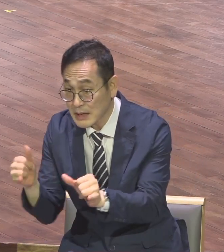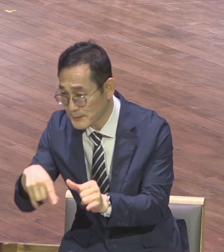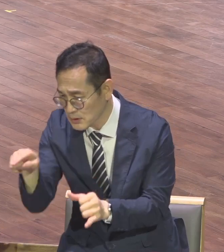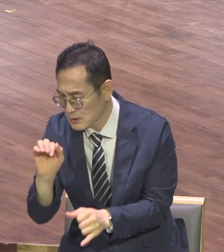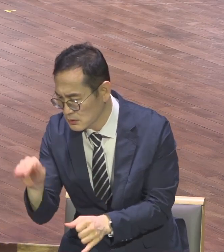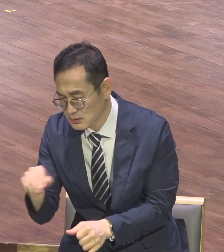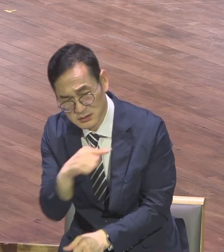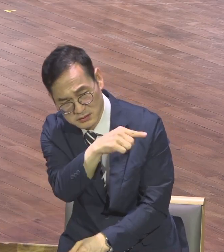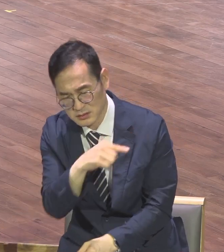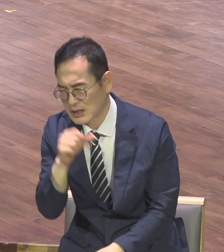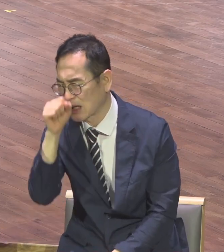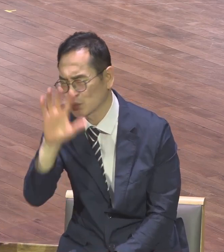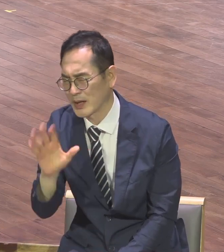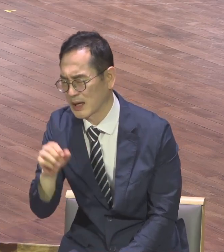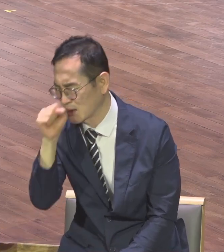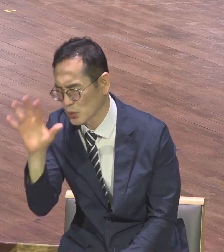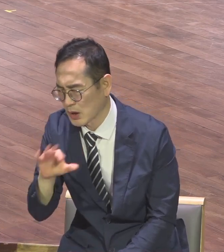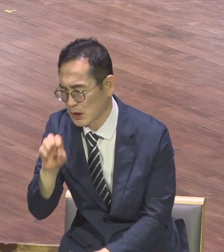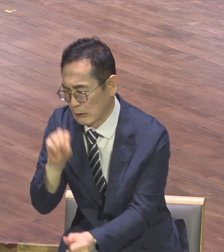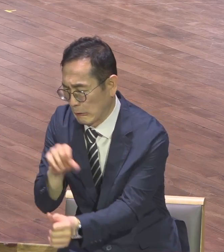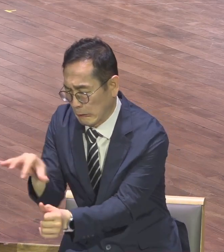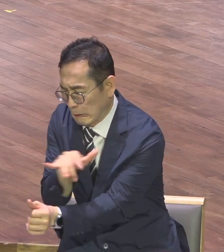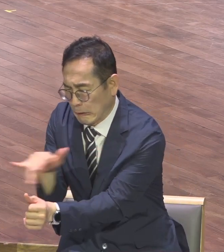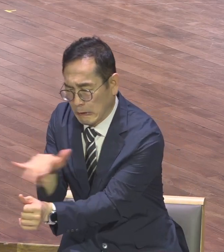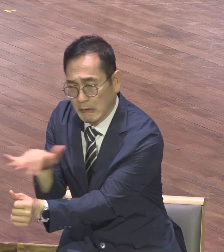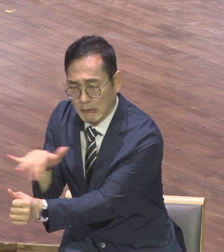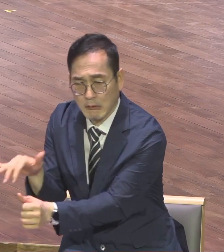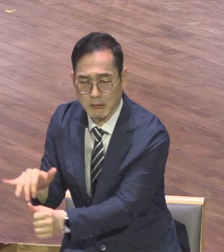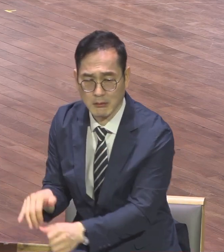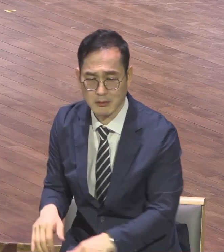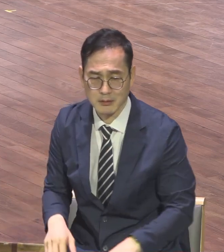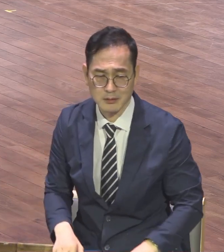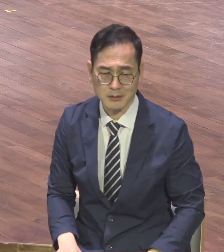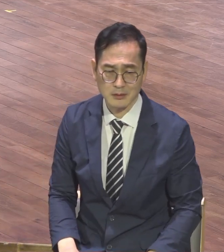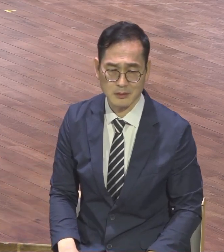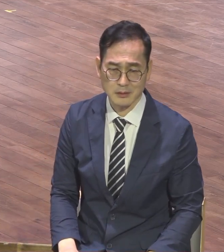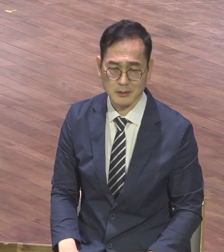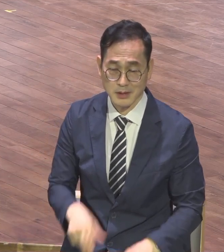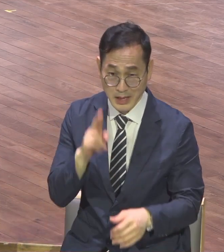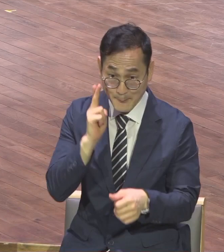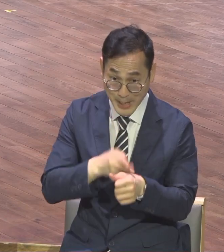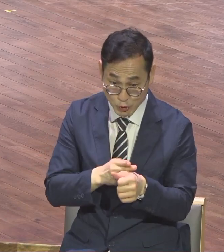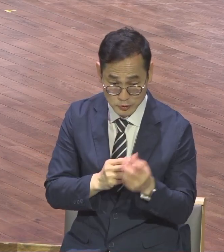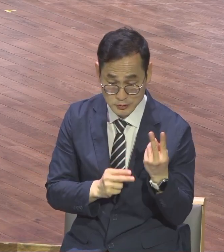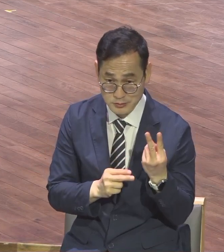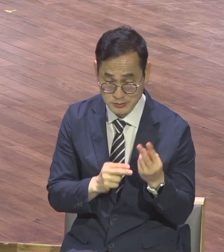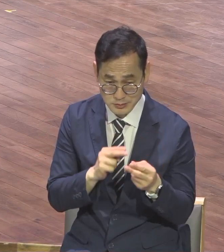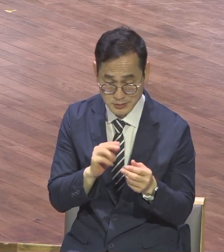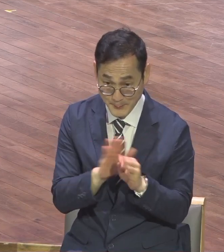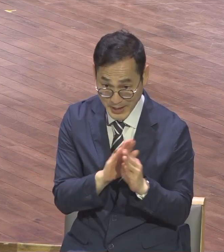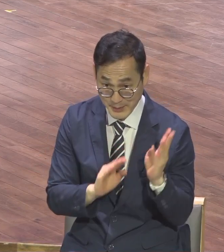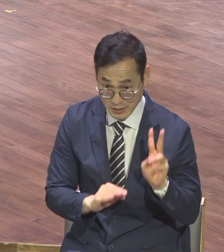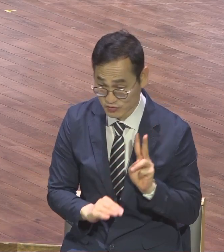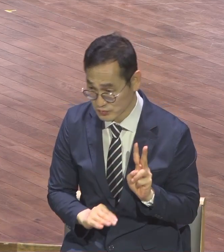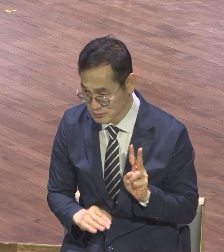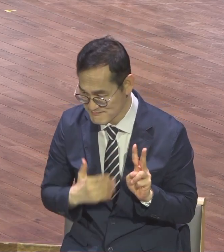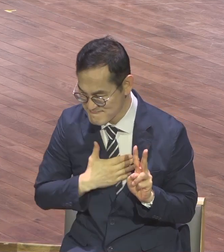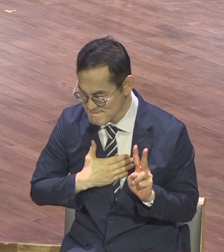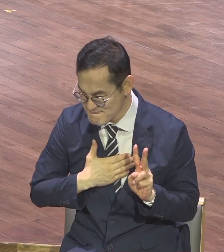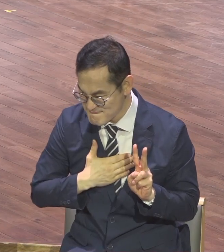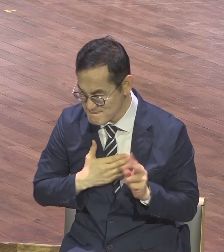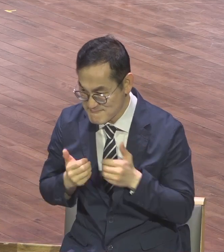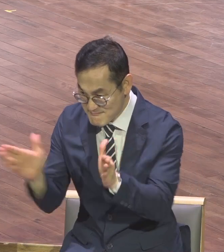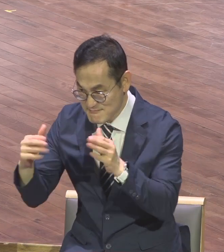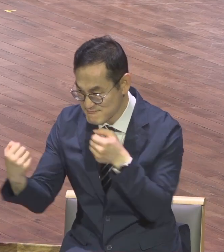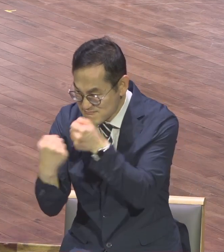해가지고. 이때 바울과 바나바는 감정으로 대처를 하지 않았어요. 감정 대처하고 똑같이 사단에게 속는